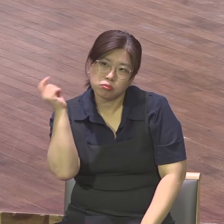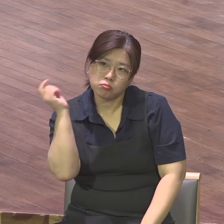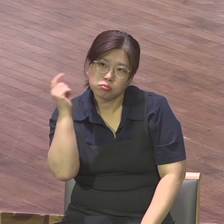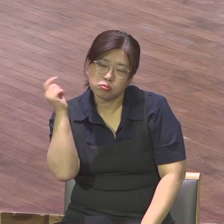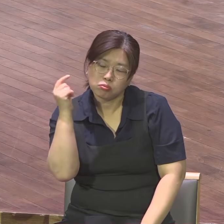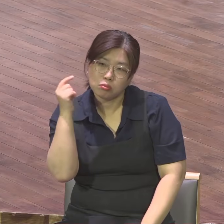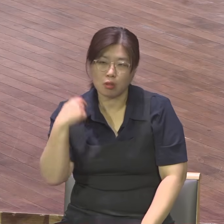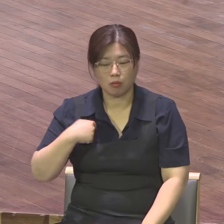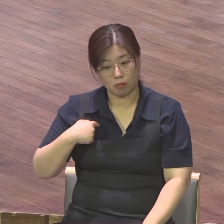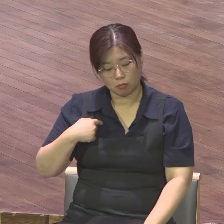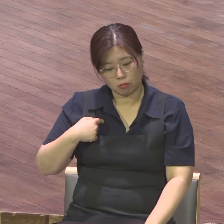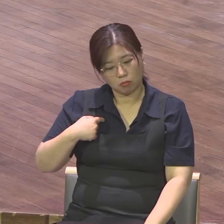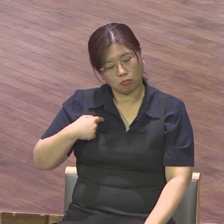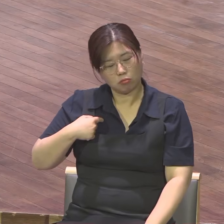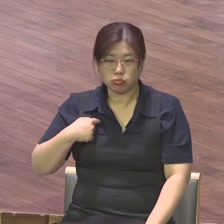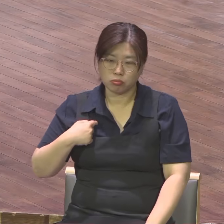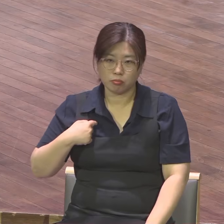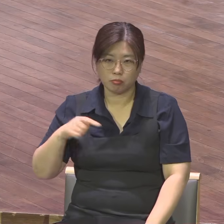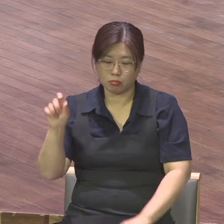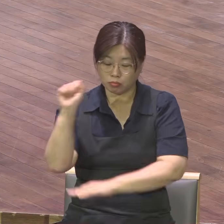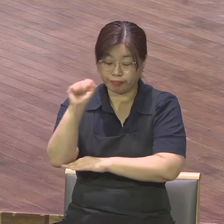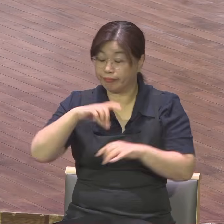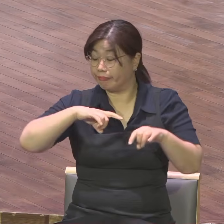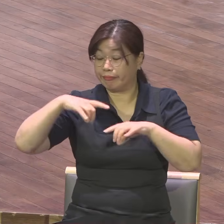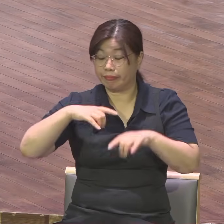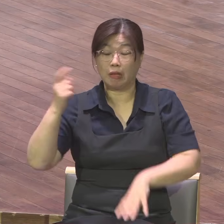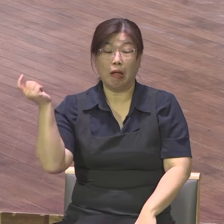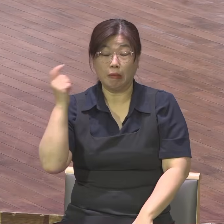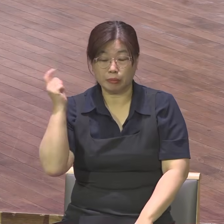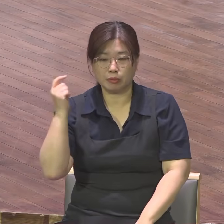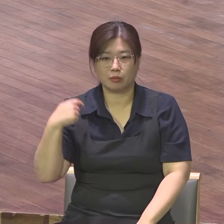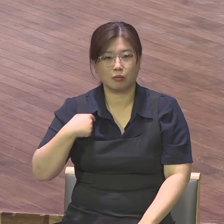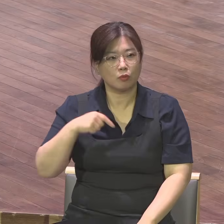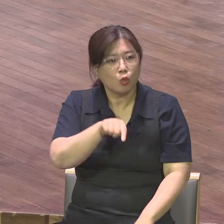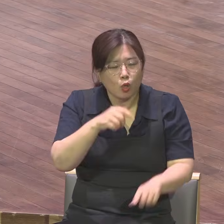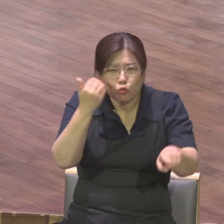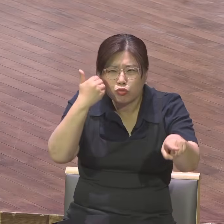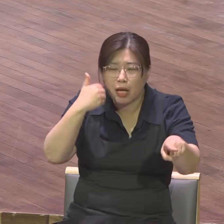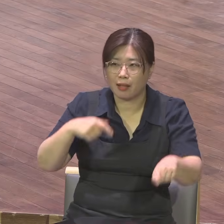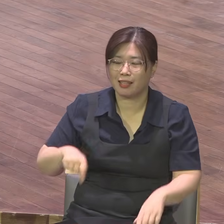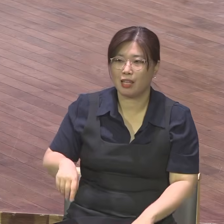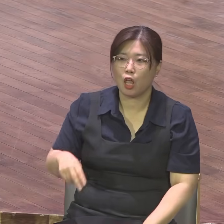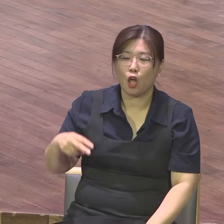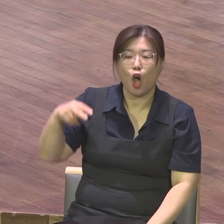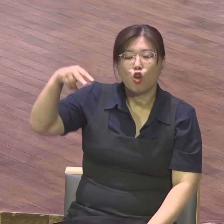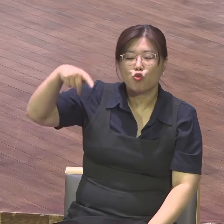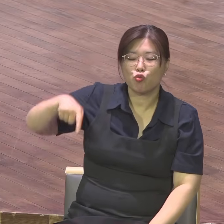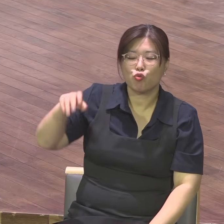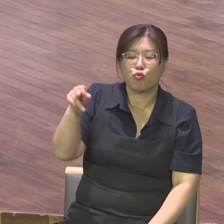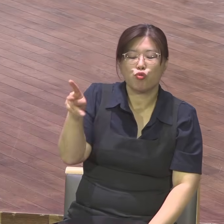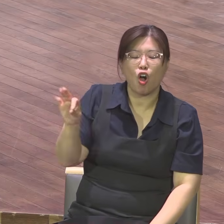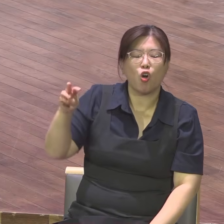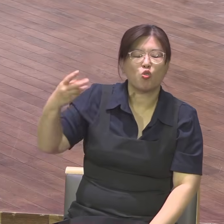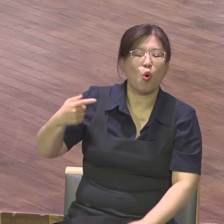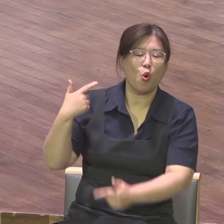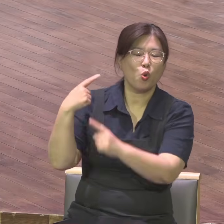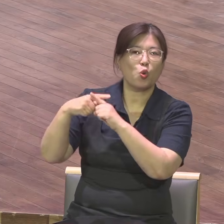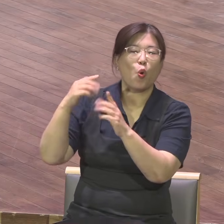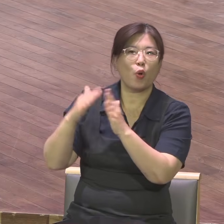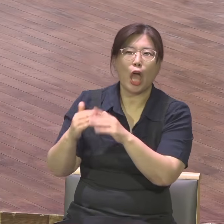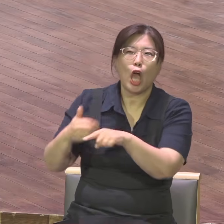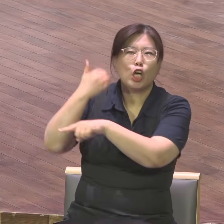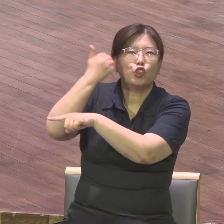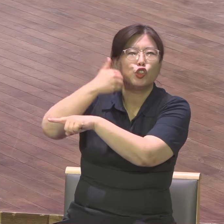그뭐정뭐 누구하고 며칠 이렇게 와서 우리 한테 그때 영접식일 때 내가 그때 영접해 가지고 예수 믿었다. 그 말을 그 강도사 설교